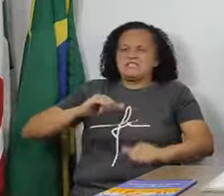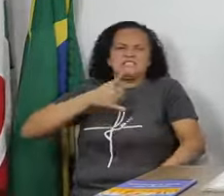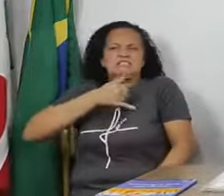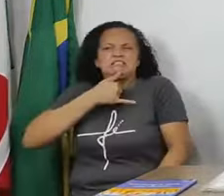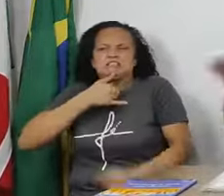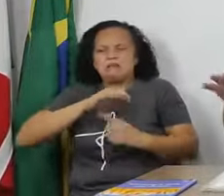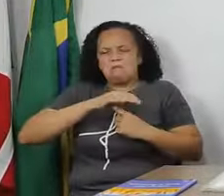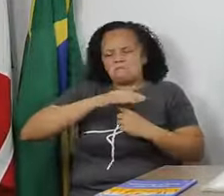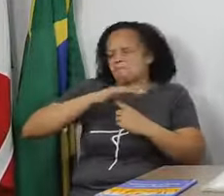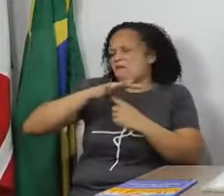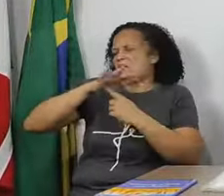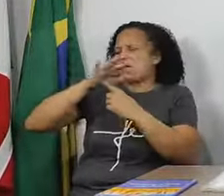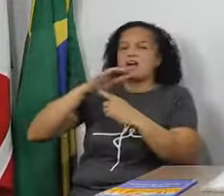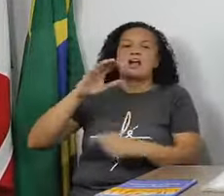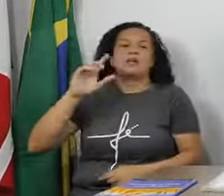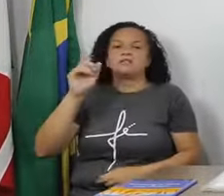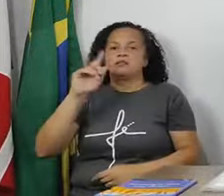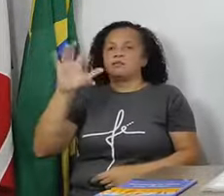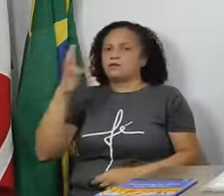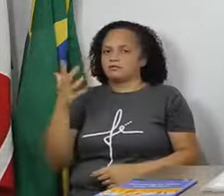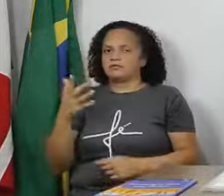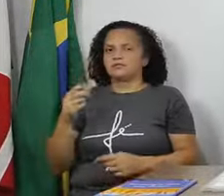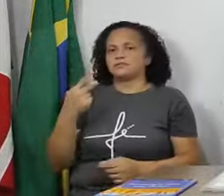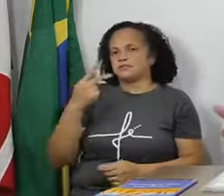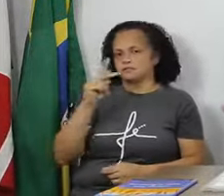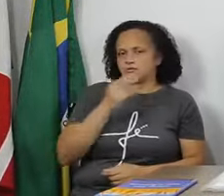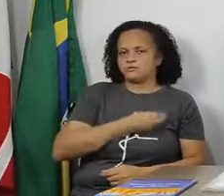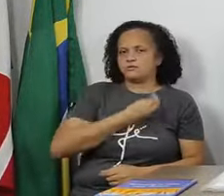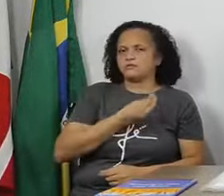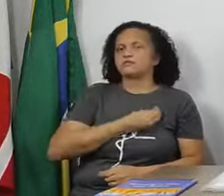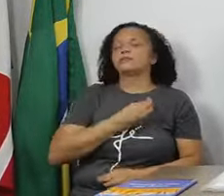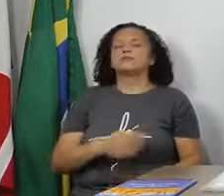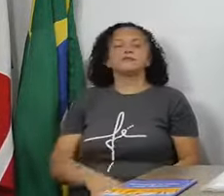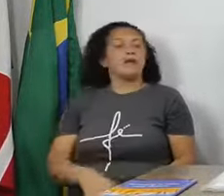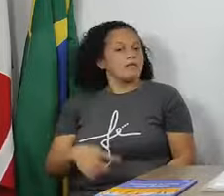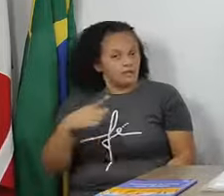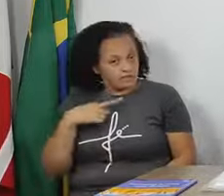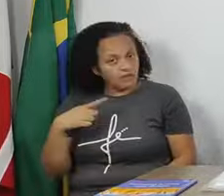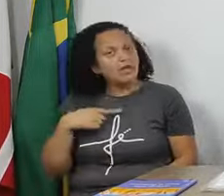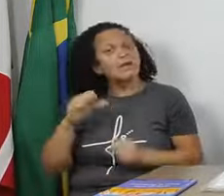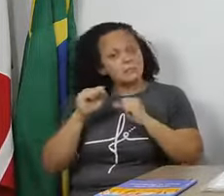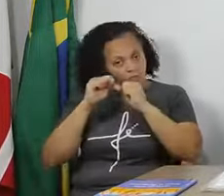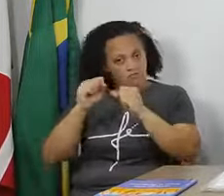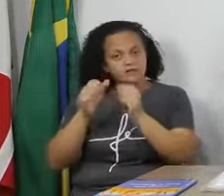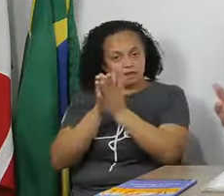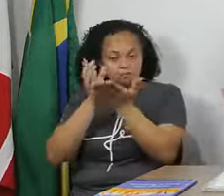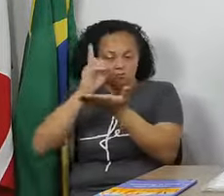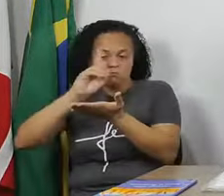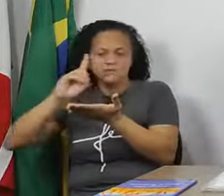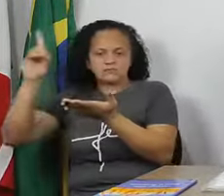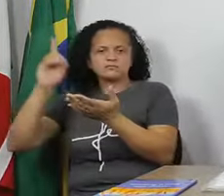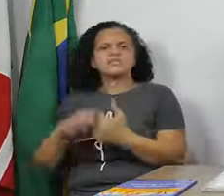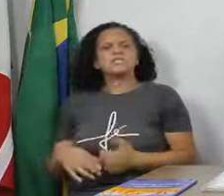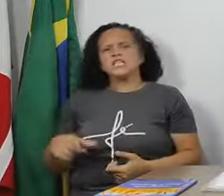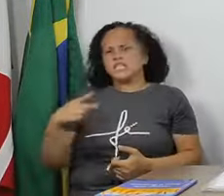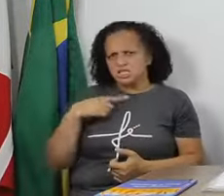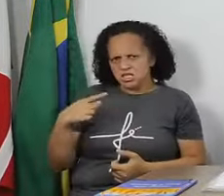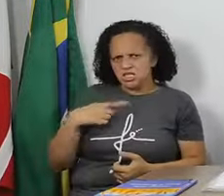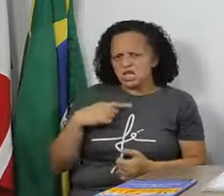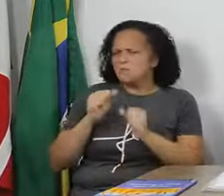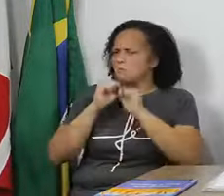desânimo não venha dominar a sua vida. Há poder na palavra de Deus, há poder no